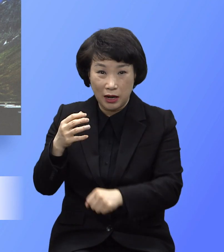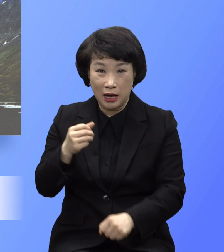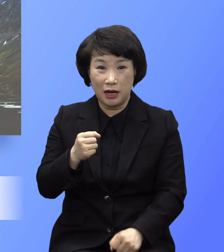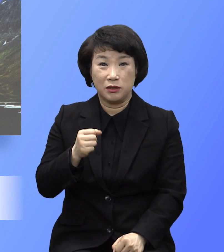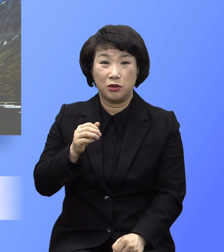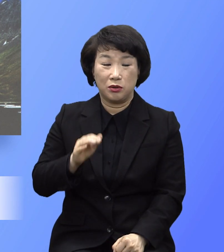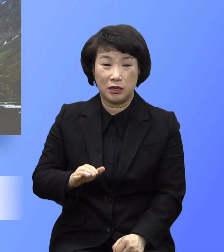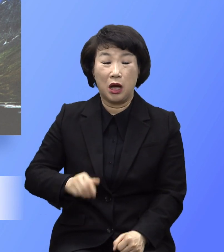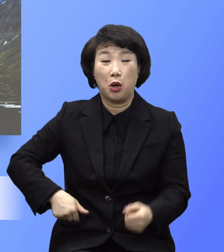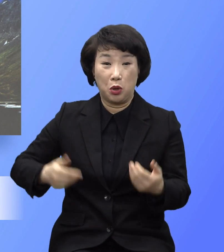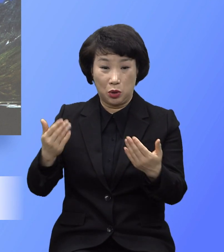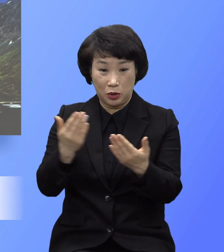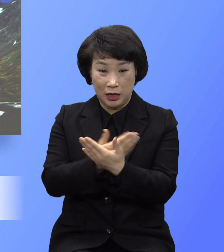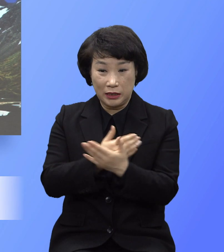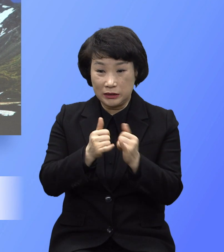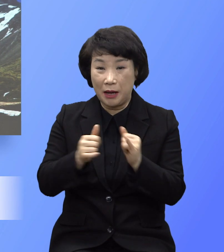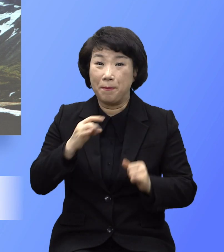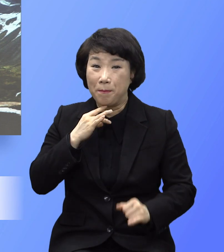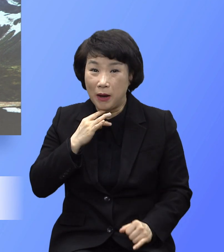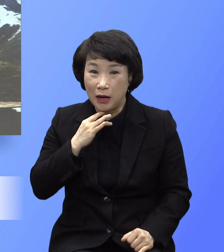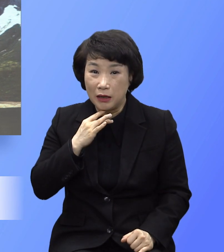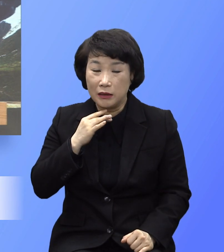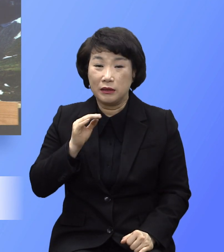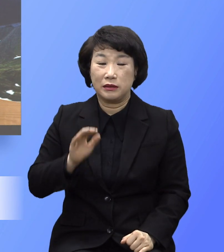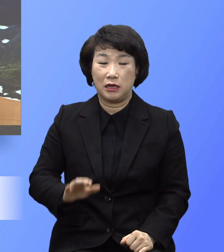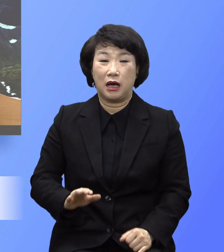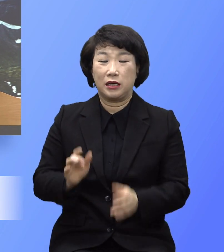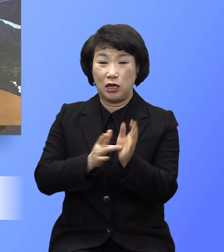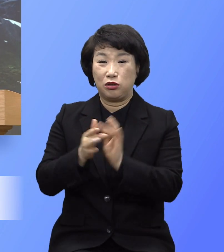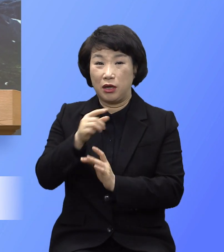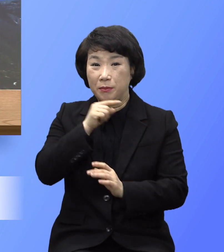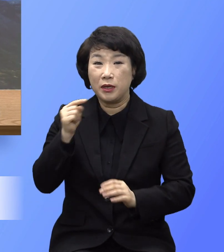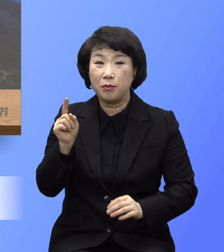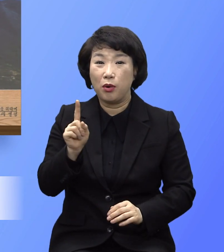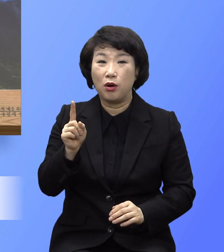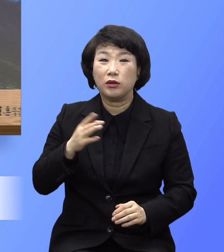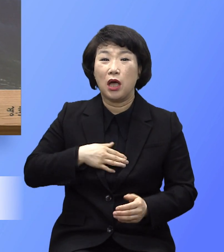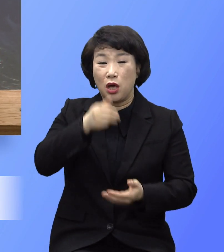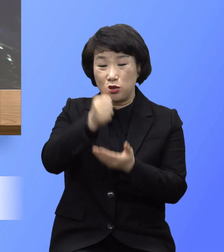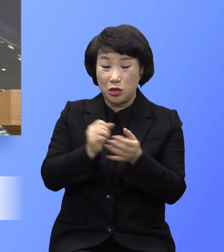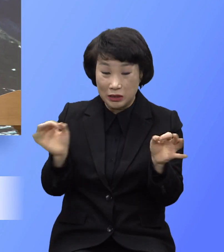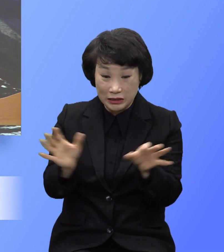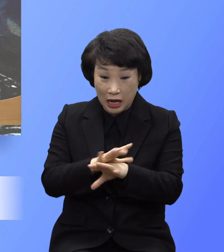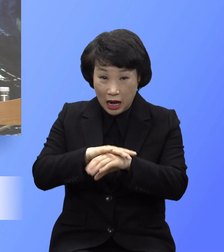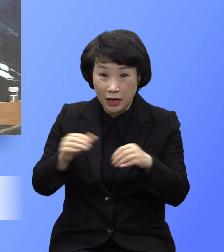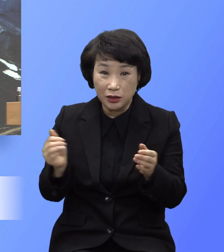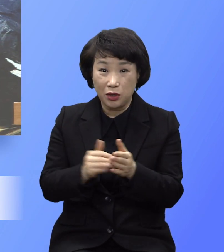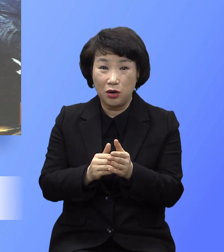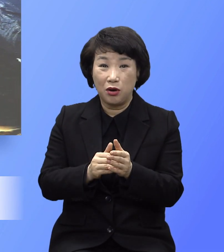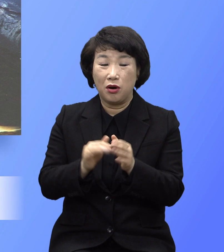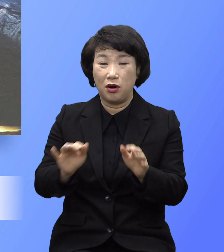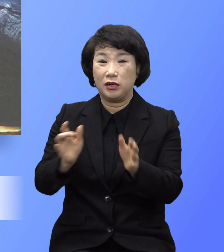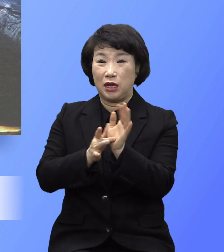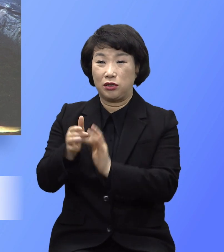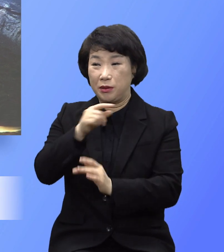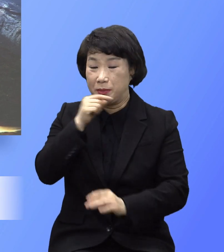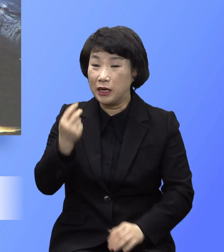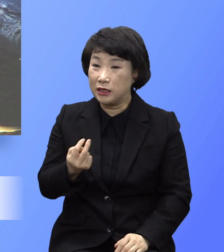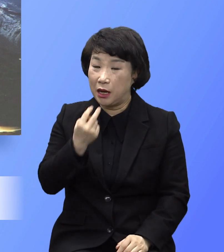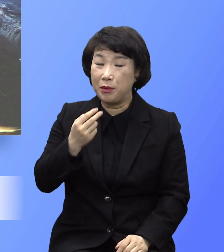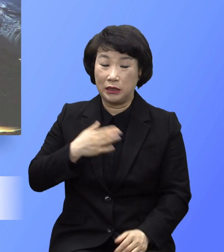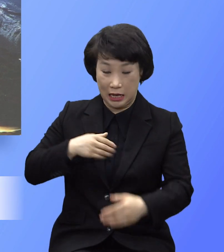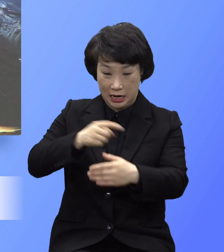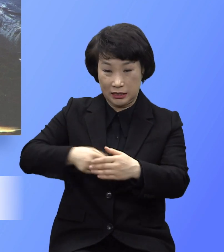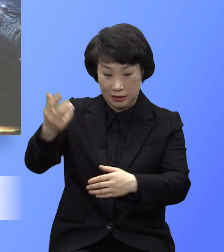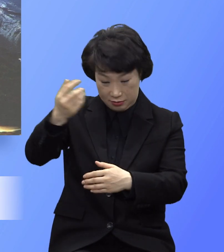앞에 회개하는 자만이 그 피는 내 죄를 도말하시고 그 피의 생명은